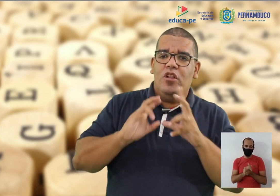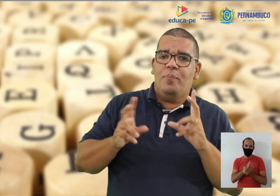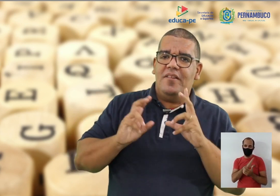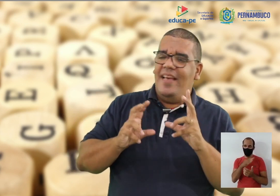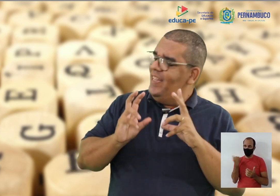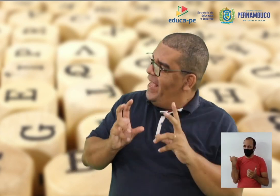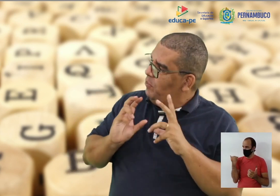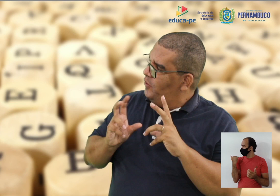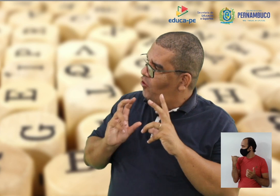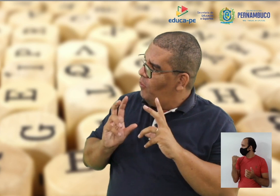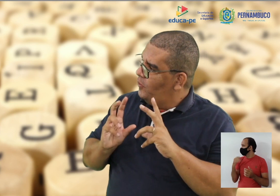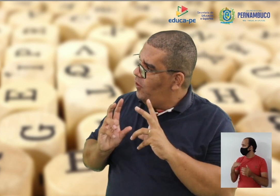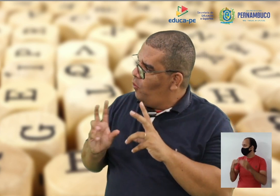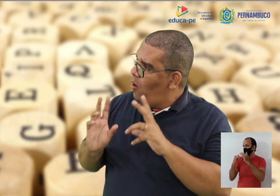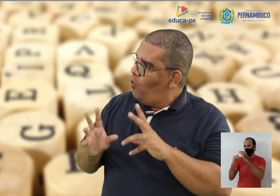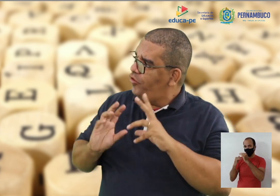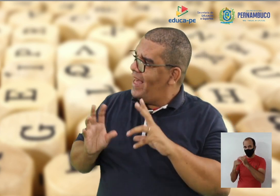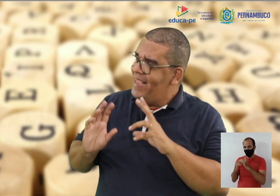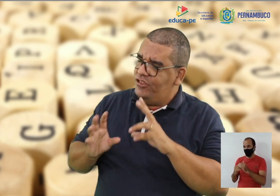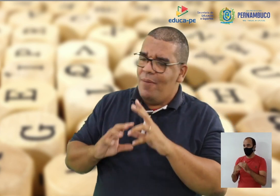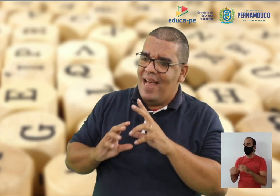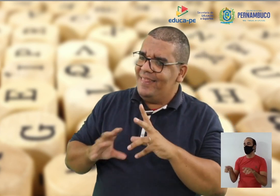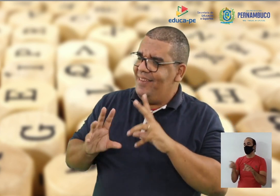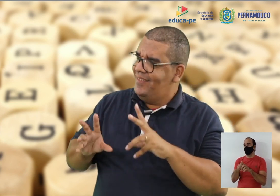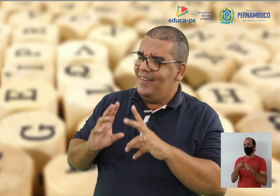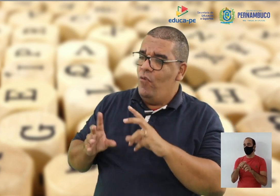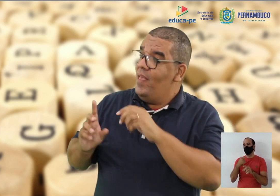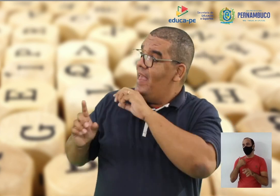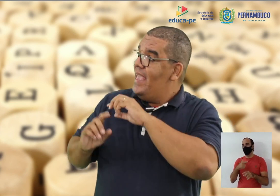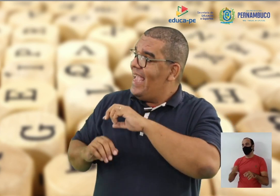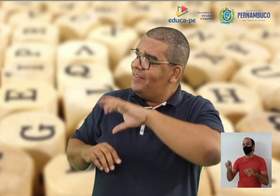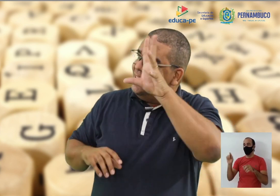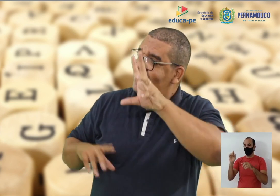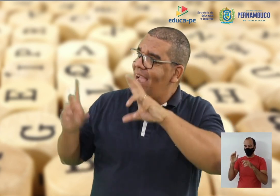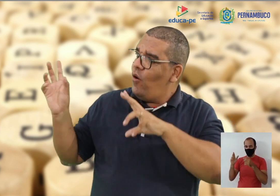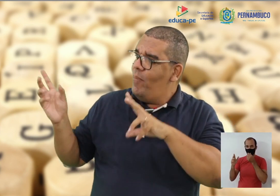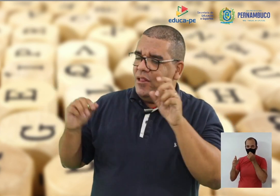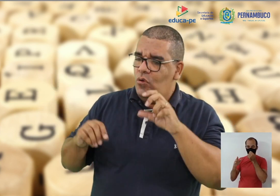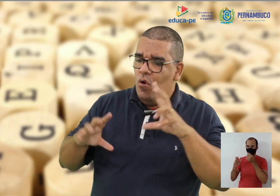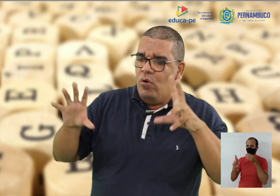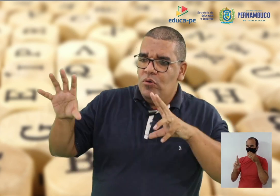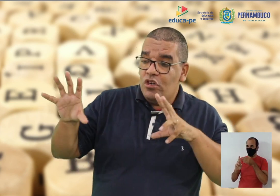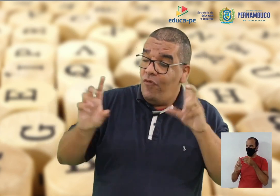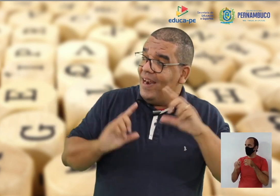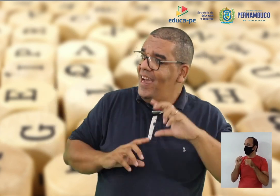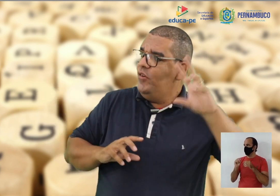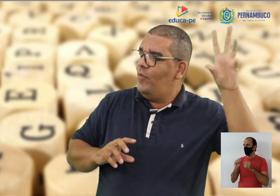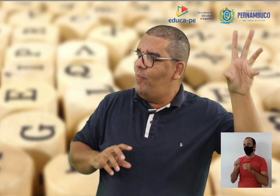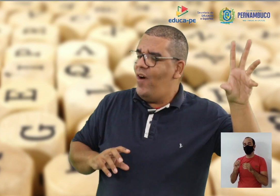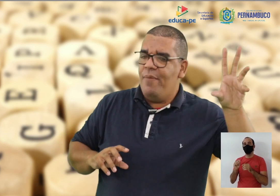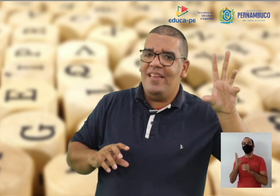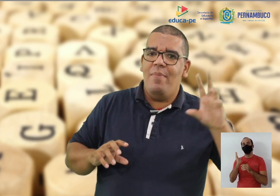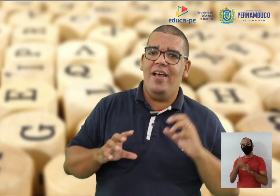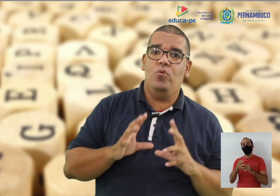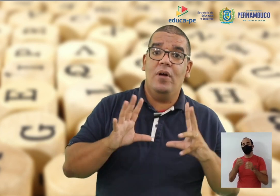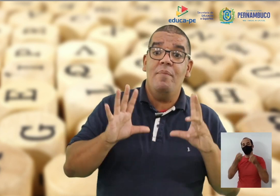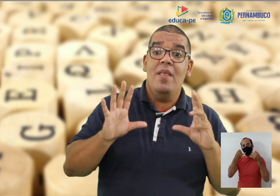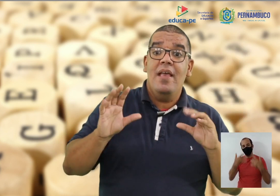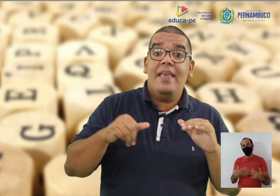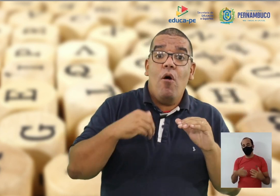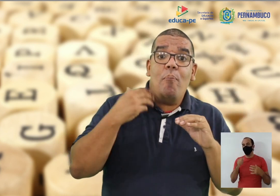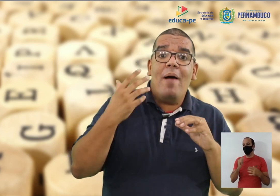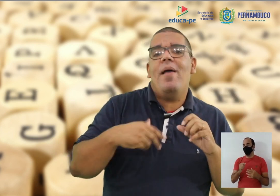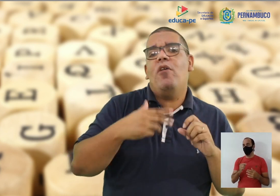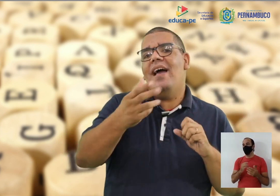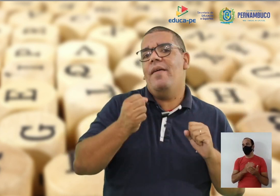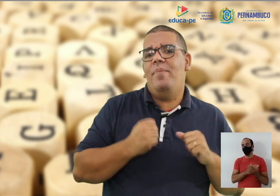tem um outro procedimento, professor Robson, sobre o qual eu gostaria de chamar a atenção e que a gente já comentou quando nós falamos sobre o poema de abertura,